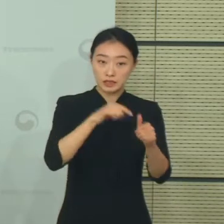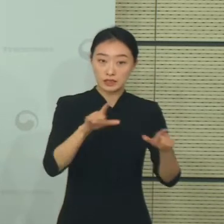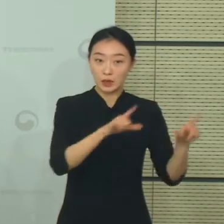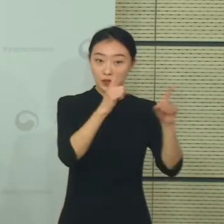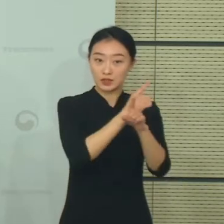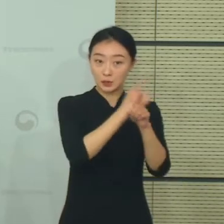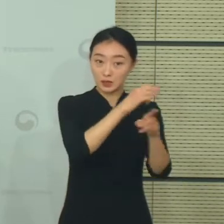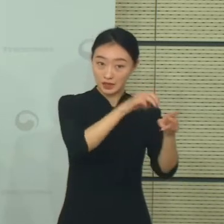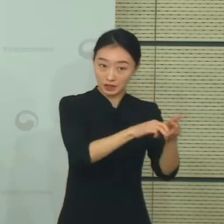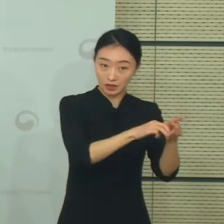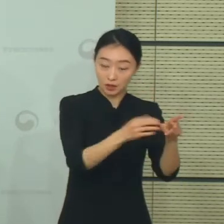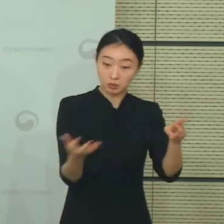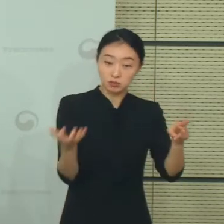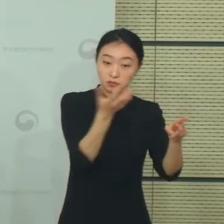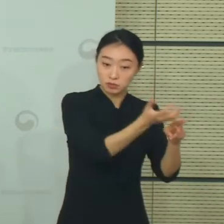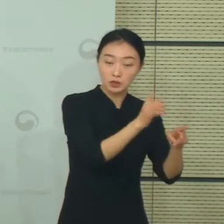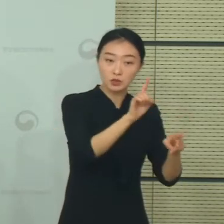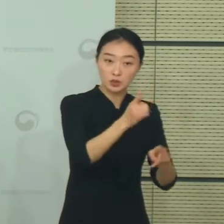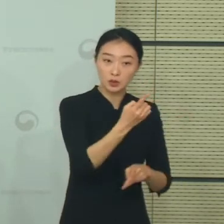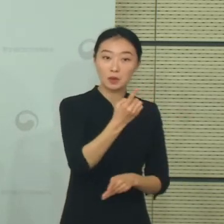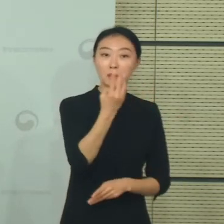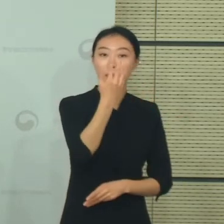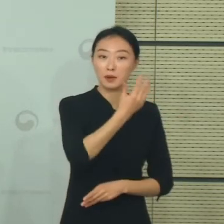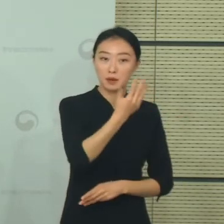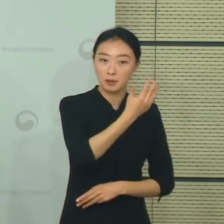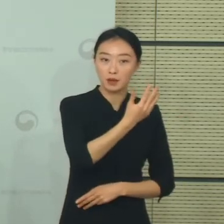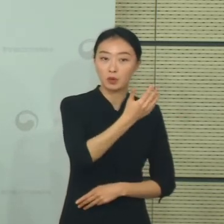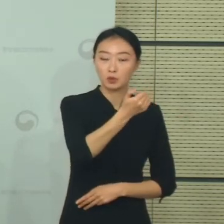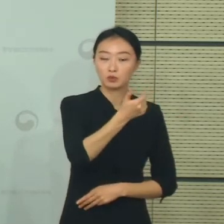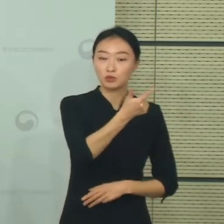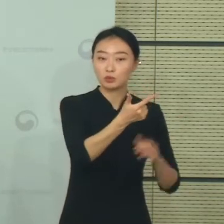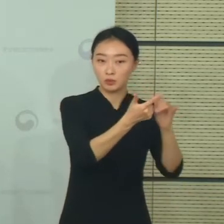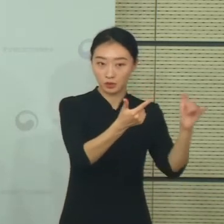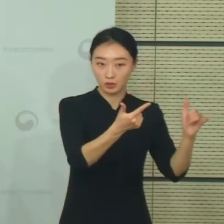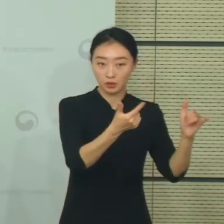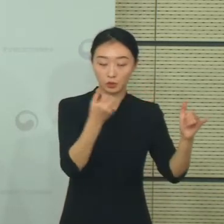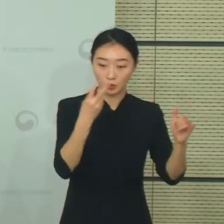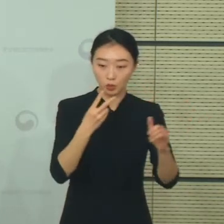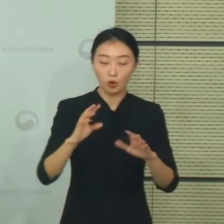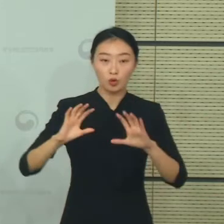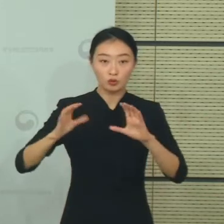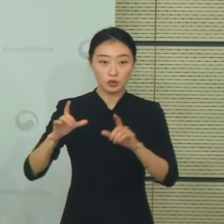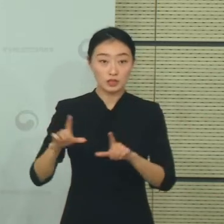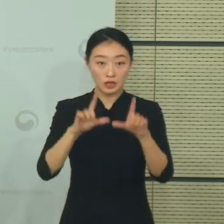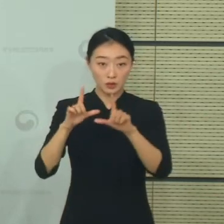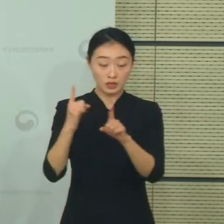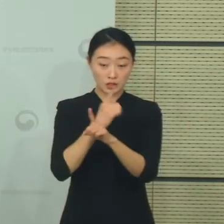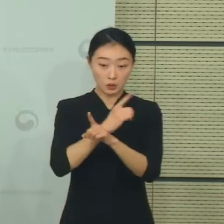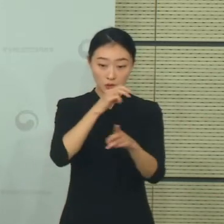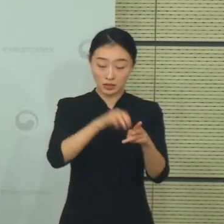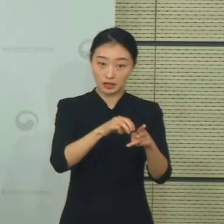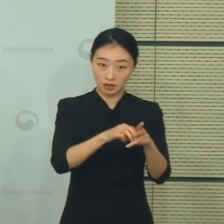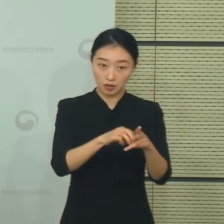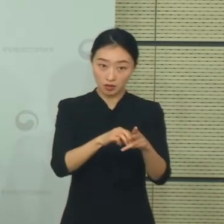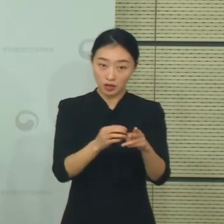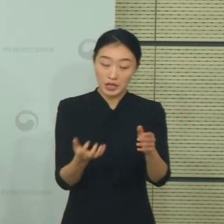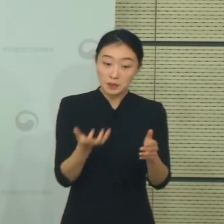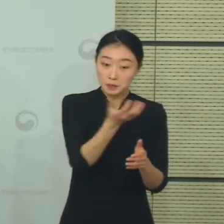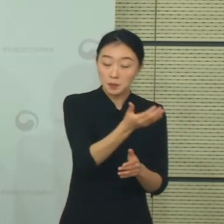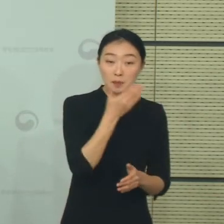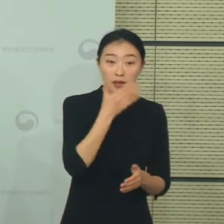있습니다. 1,856명이 입소해 있습니다. 그리고 국가생활치료센터의 총 입소